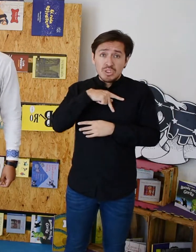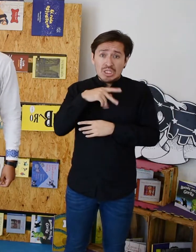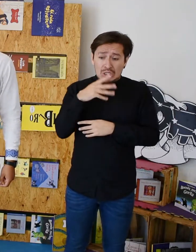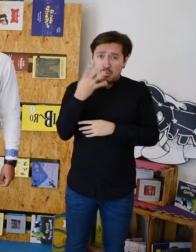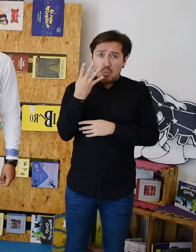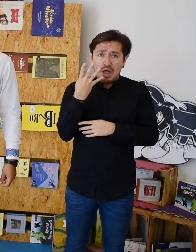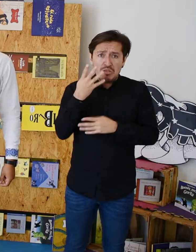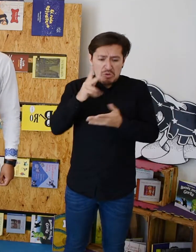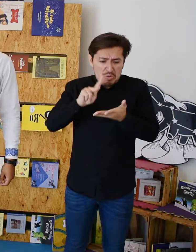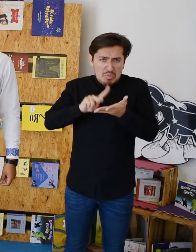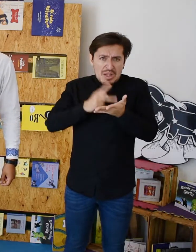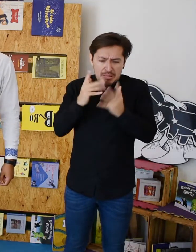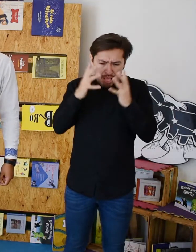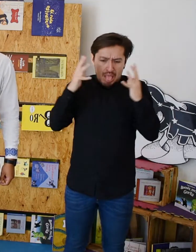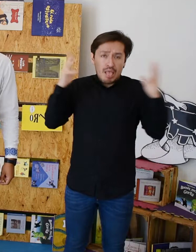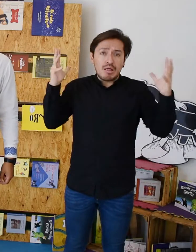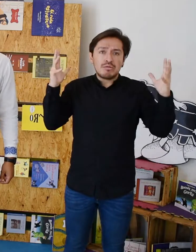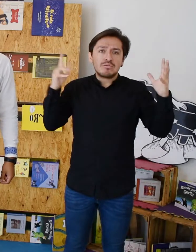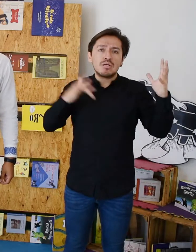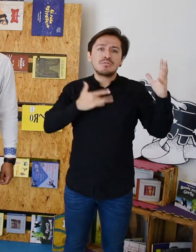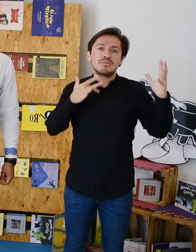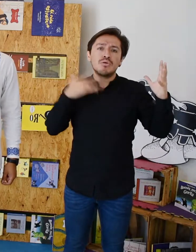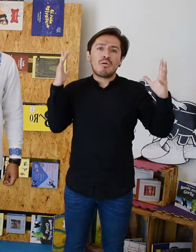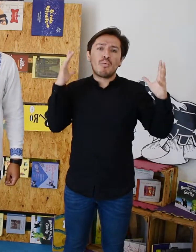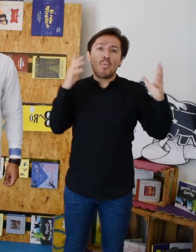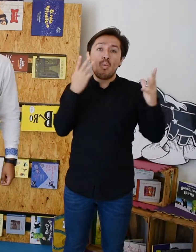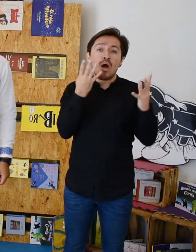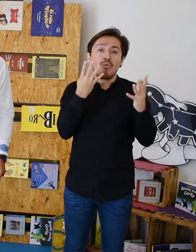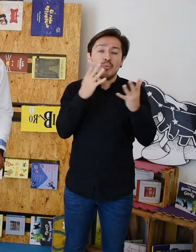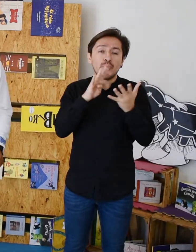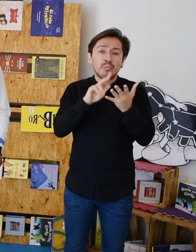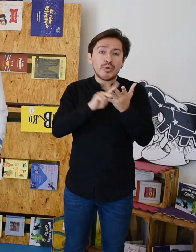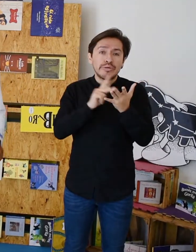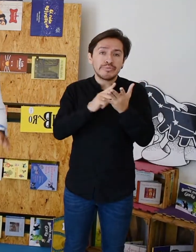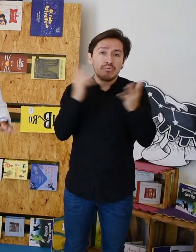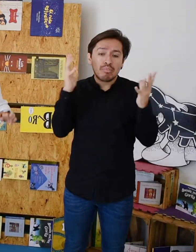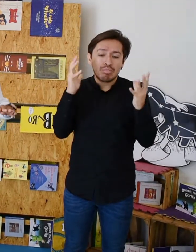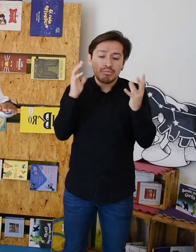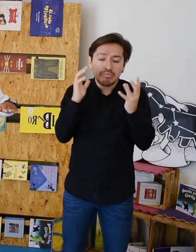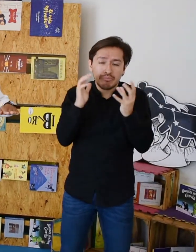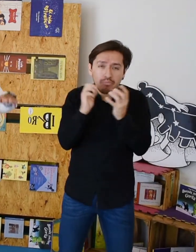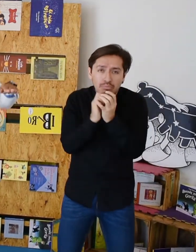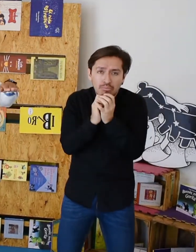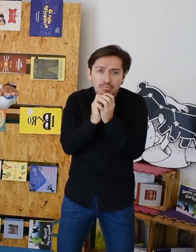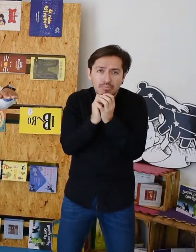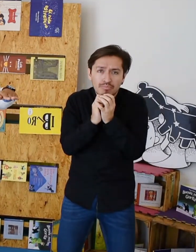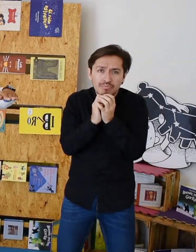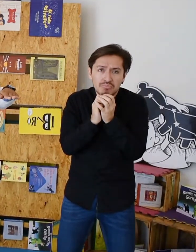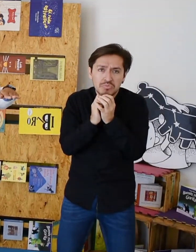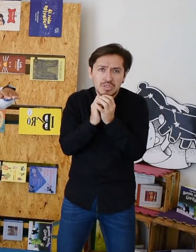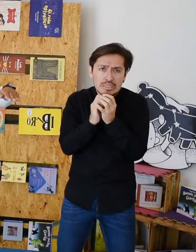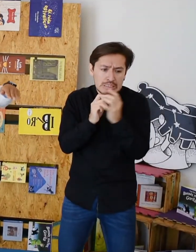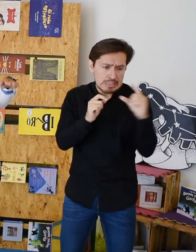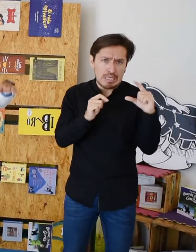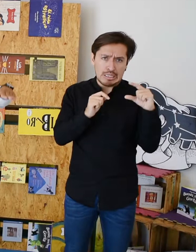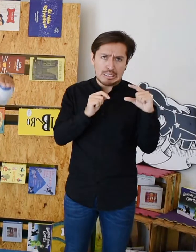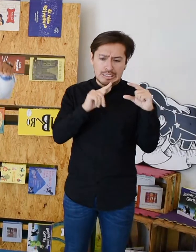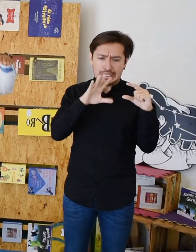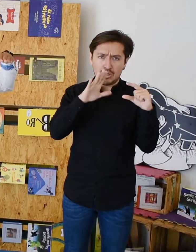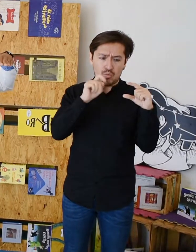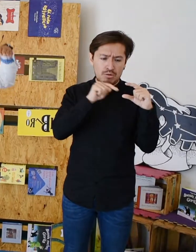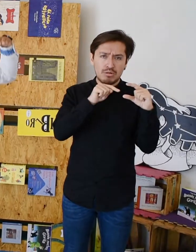más grande, se sintió 4 veces más pequeño. Y el tecuán, de ser 4 veces más